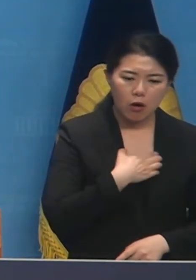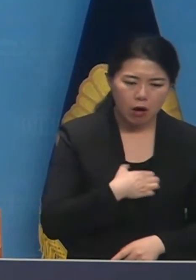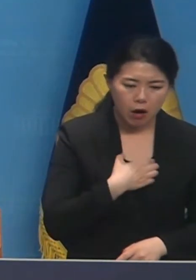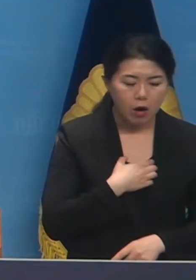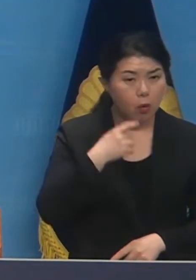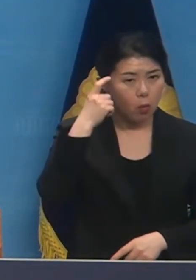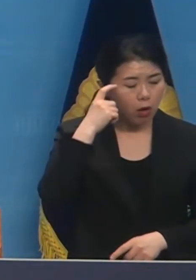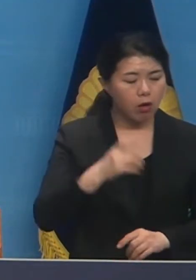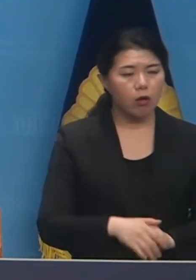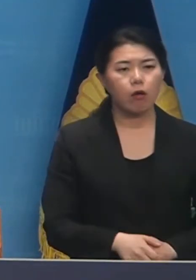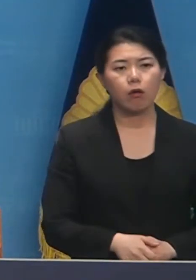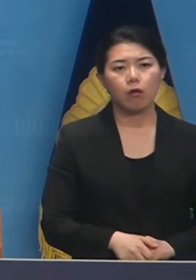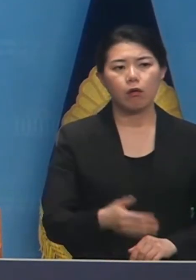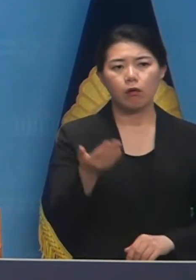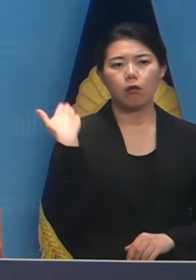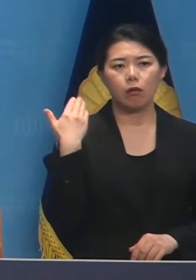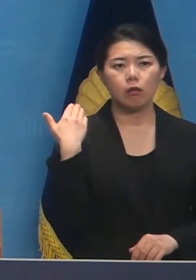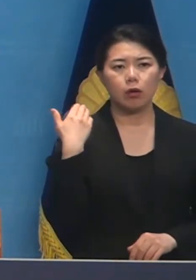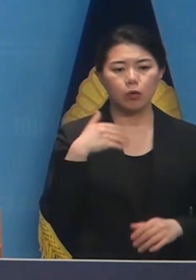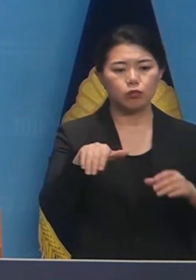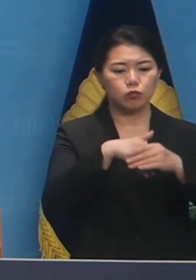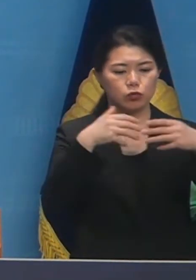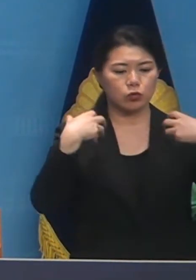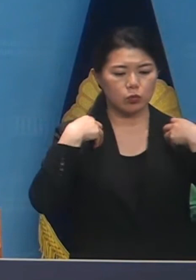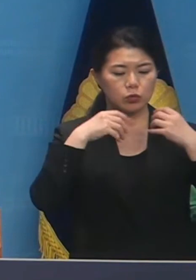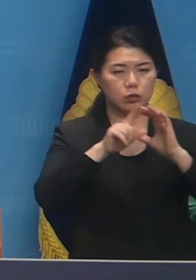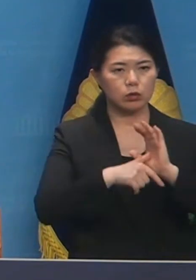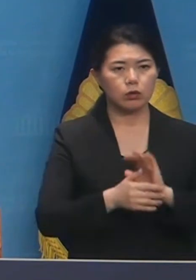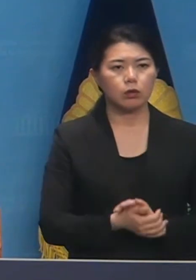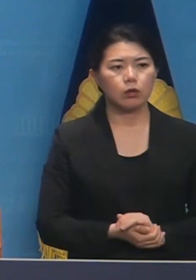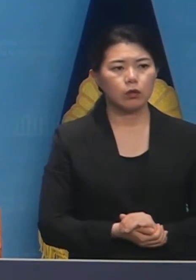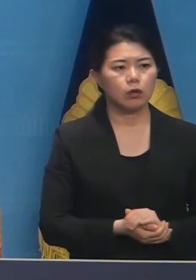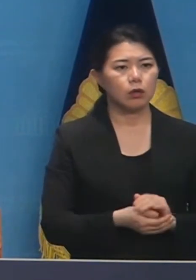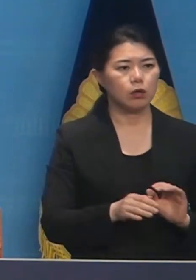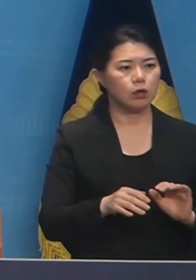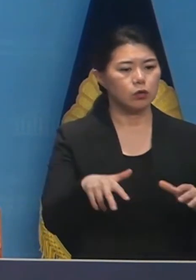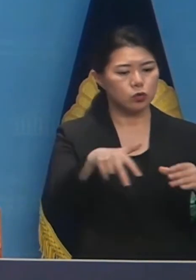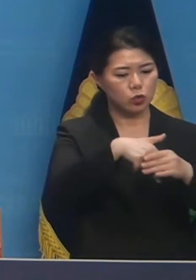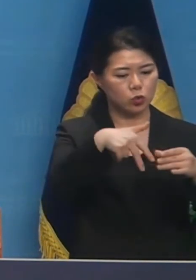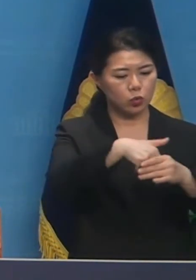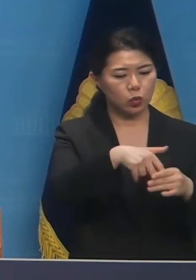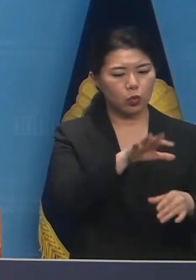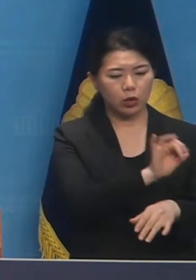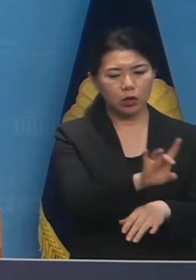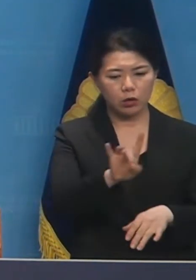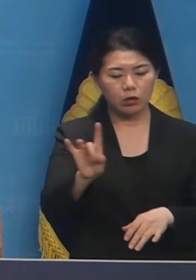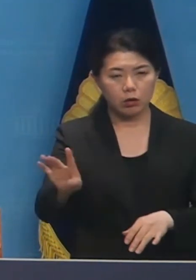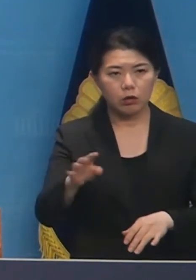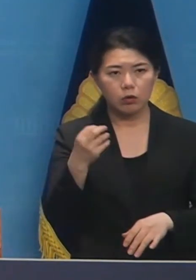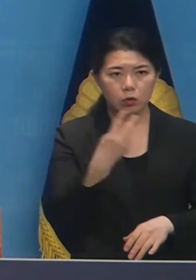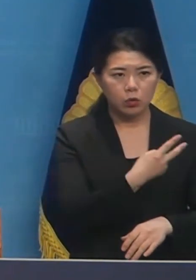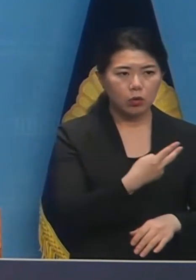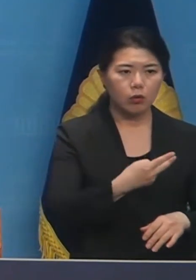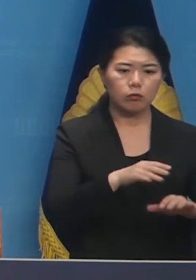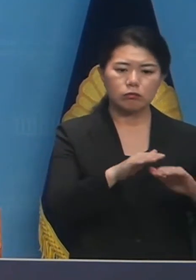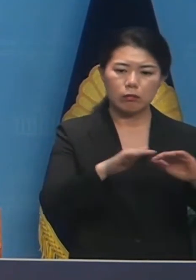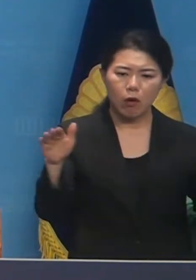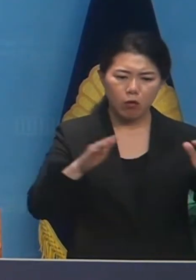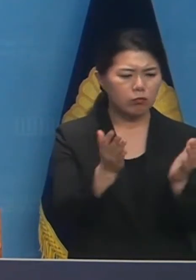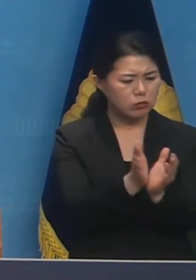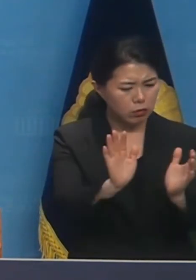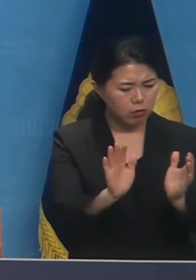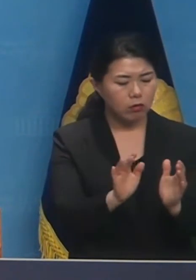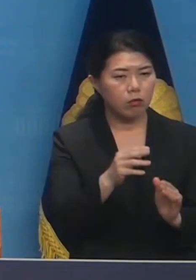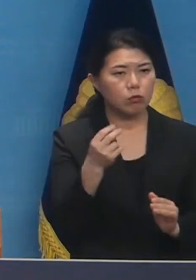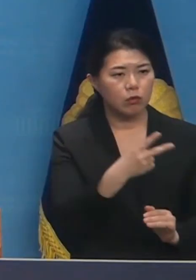염려하고 있는 것은 지난 문재인 정부 때도 각 종교별 그리고 형평성이 안